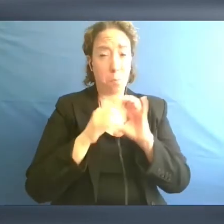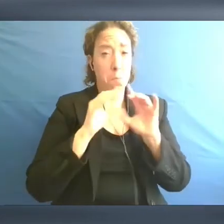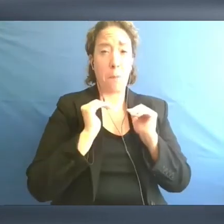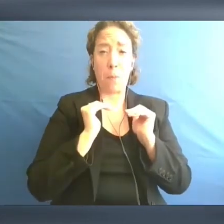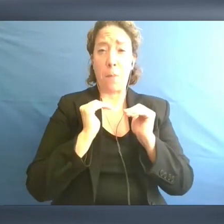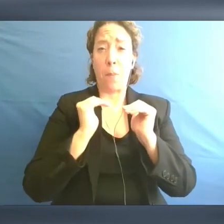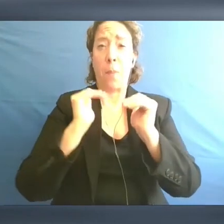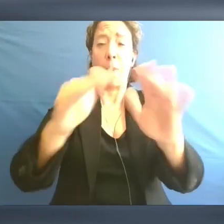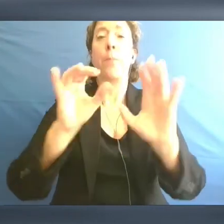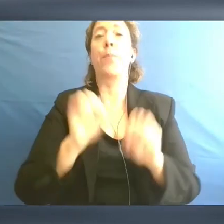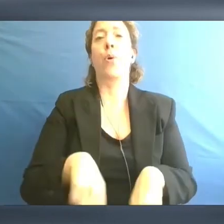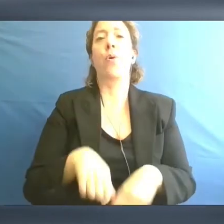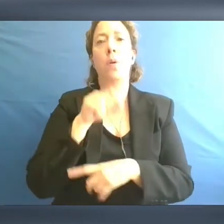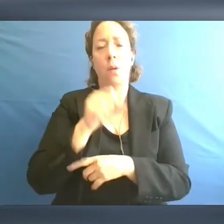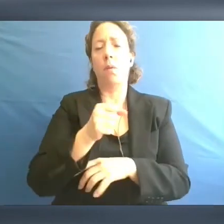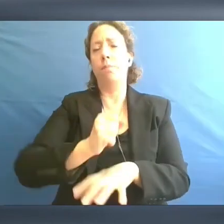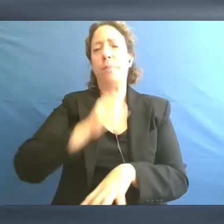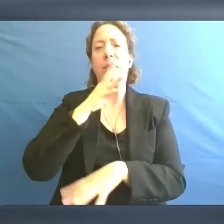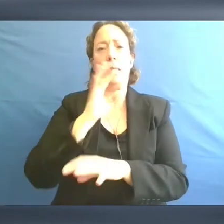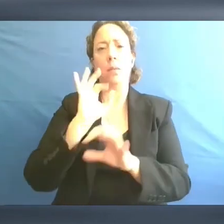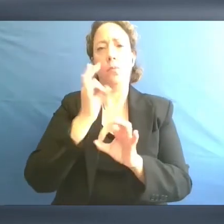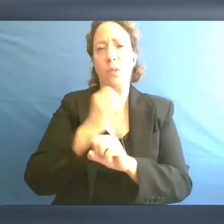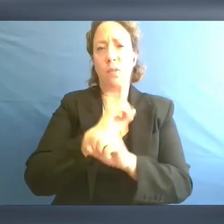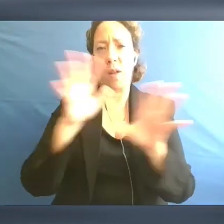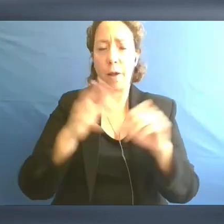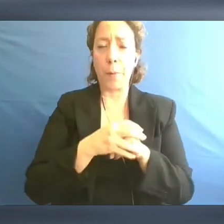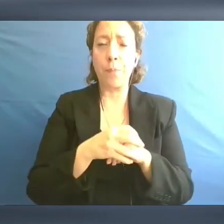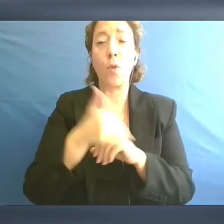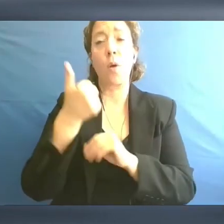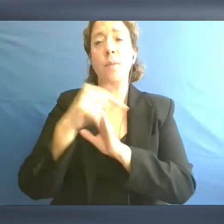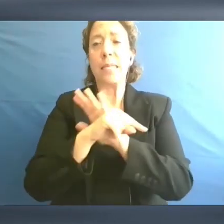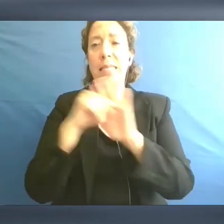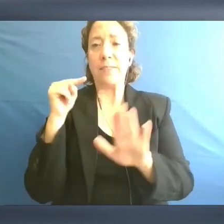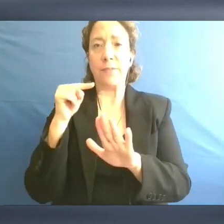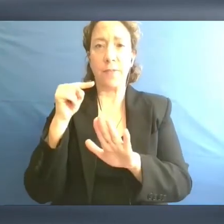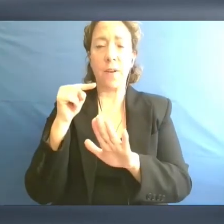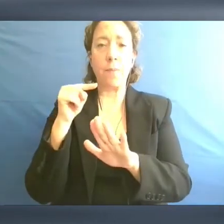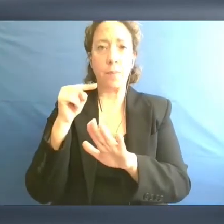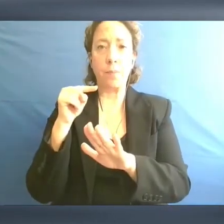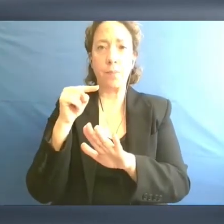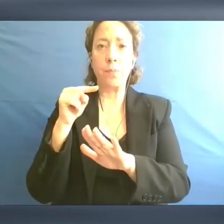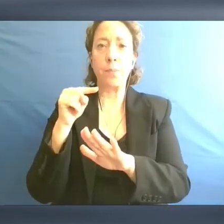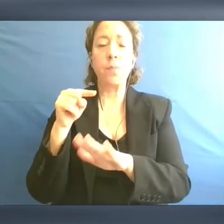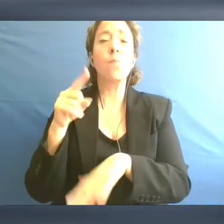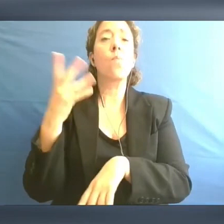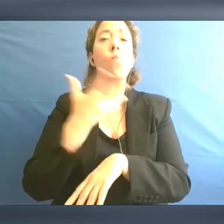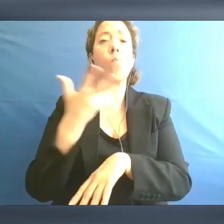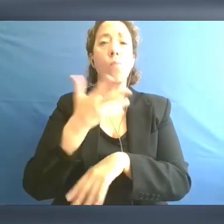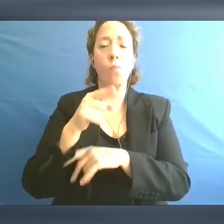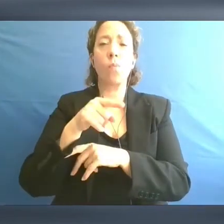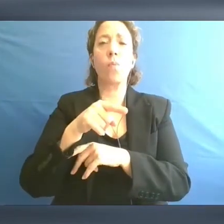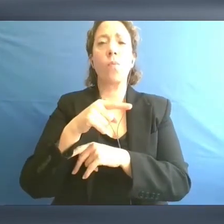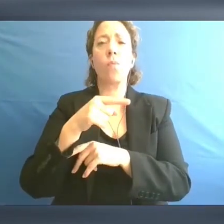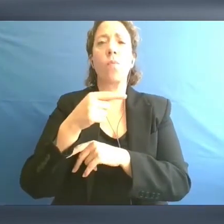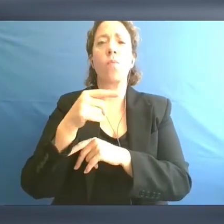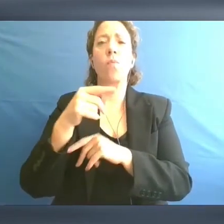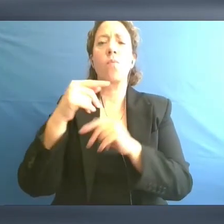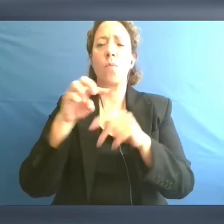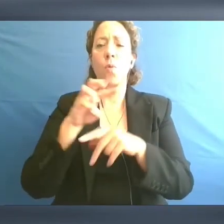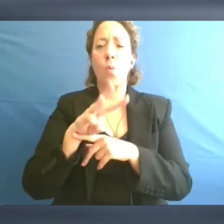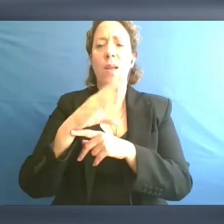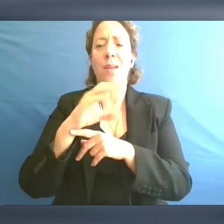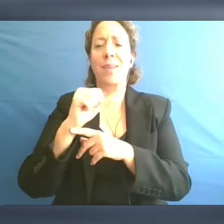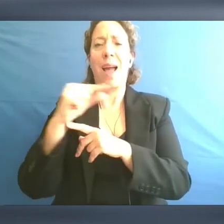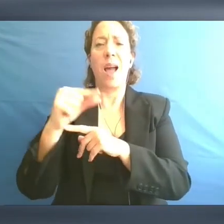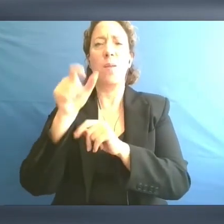évidemment très pratique. L'inconvénient de cette idée, c'est que les termes utilisés dans WCAG ne sont pas toujours